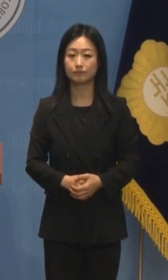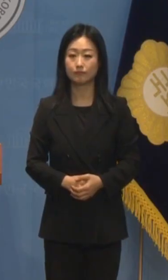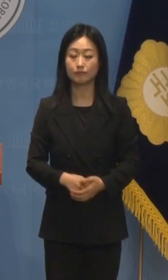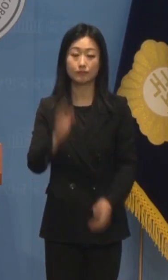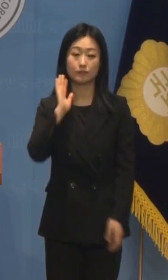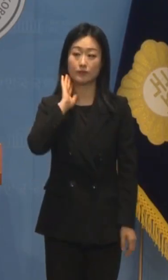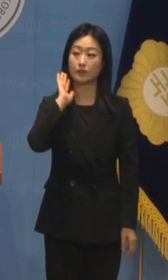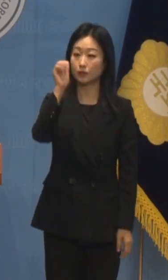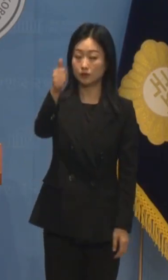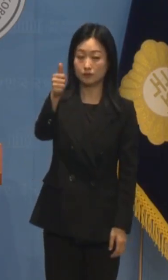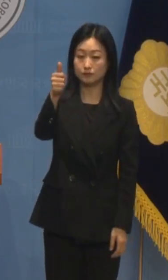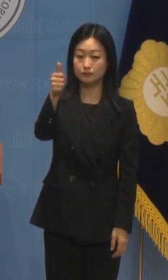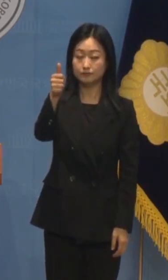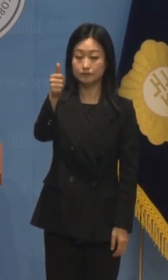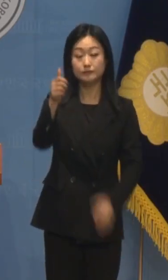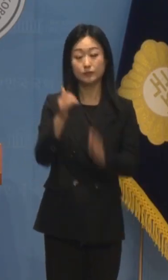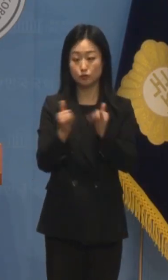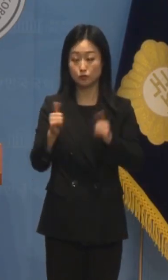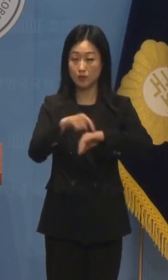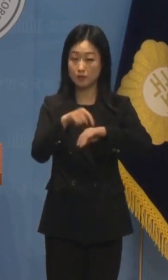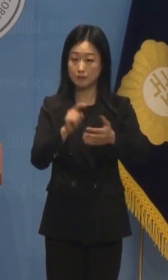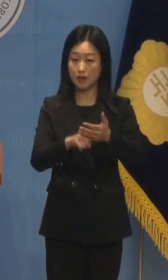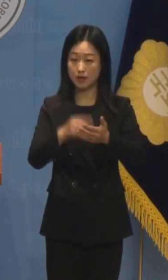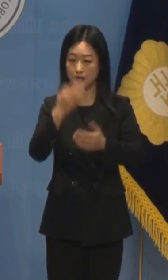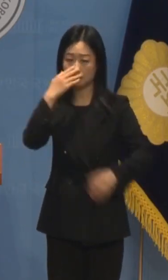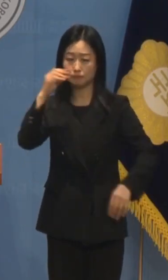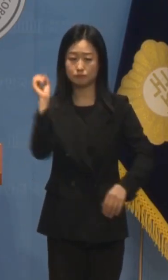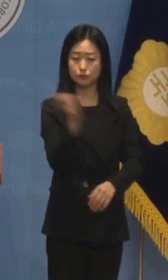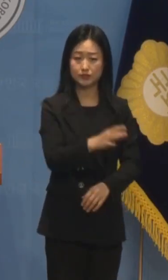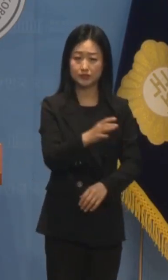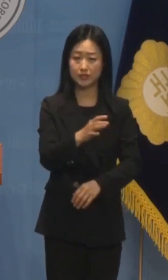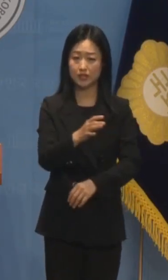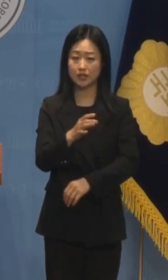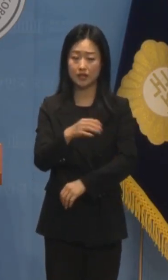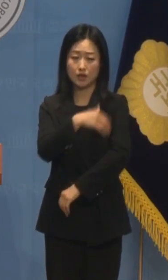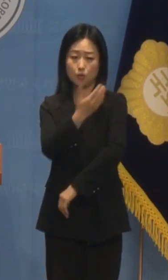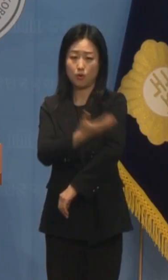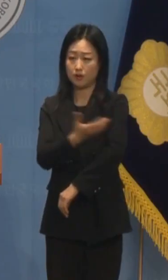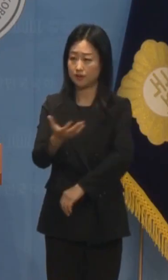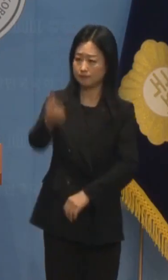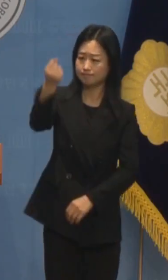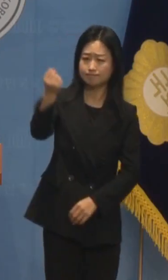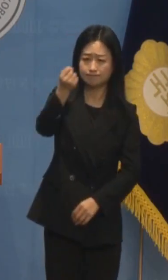윤석열 대통령은 민심을 거부한 권력의 말로를 기억하십시오.